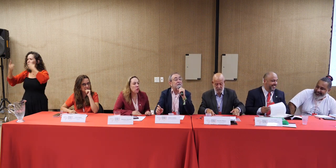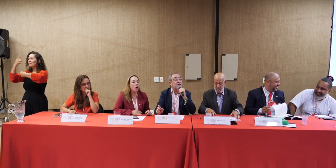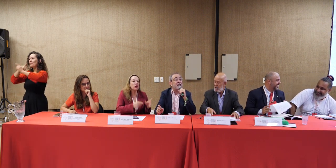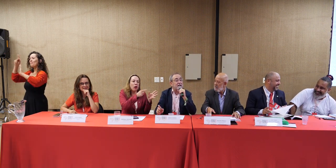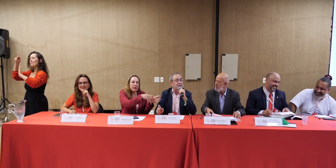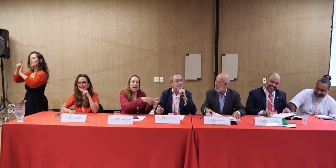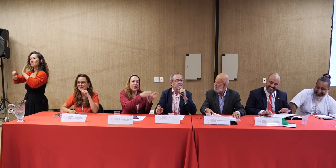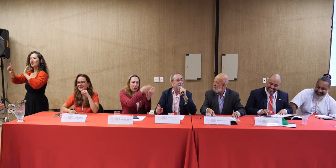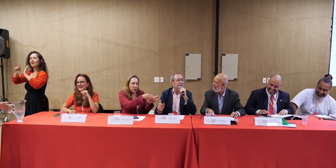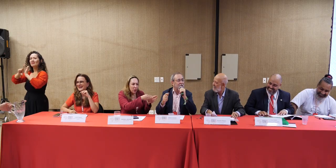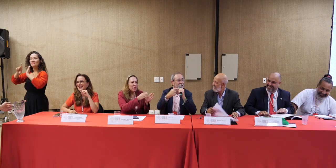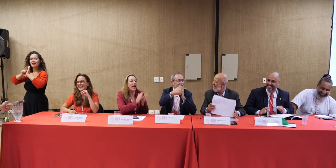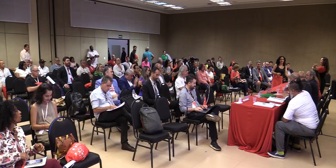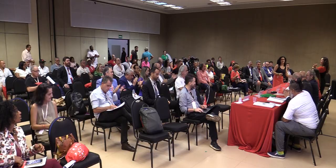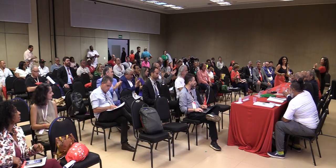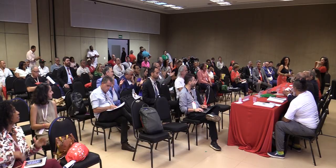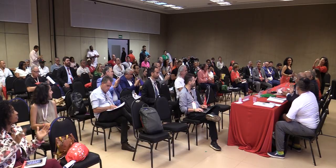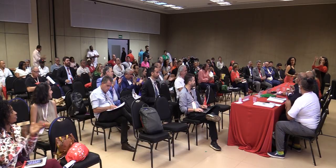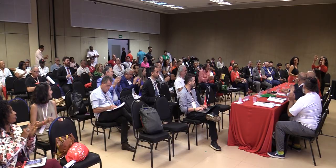em projeto de lei.